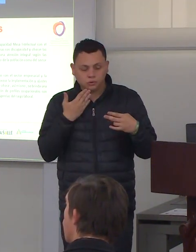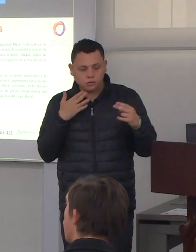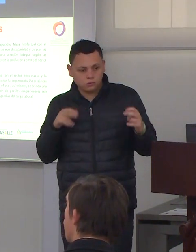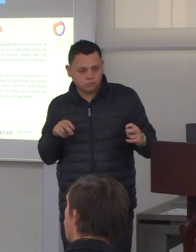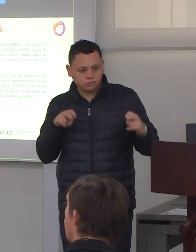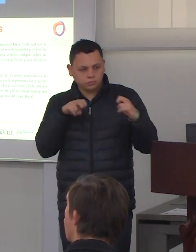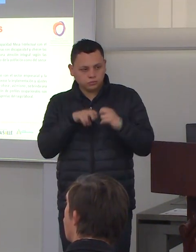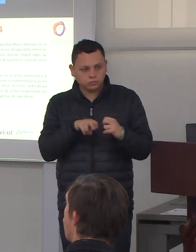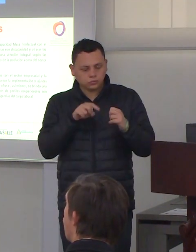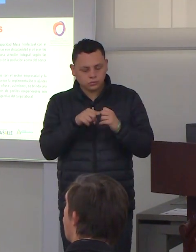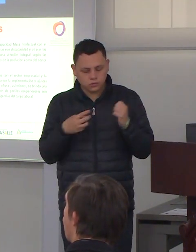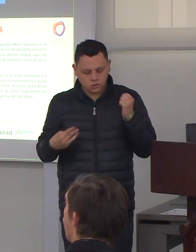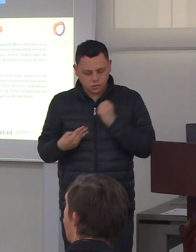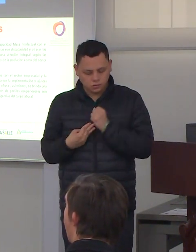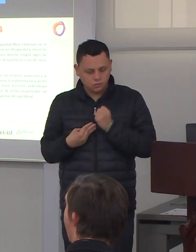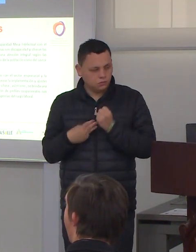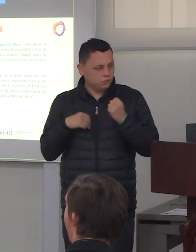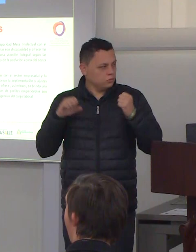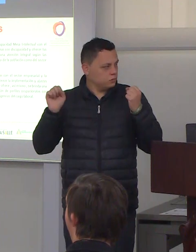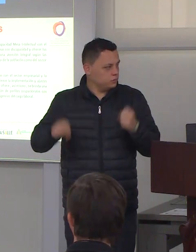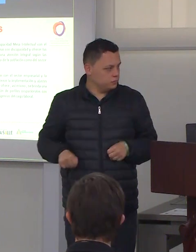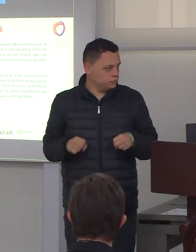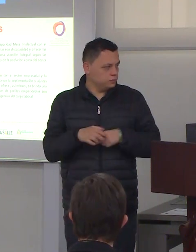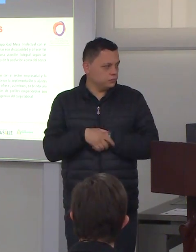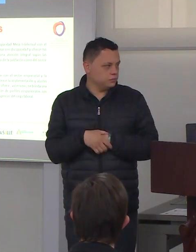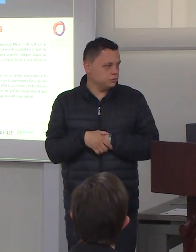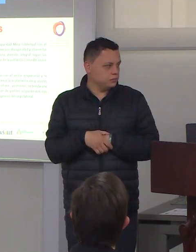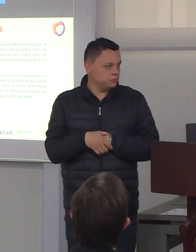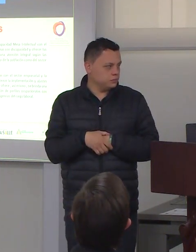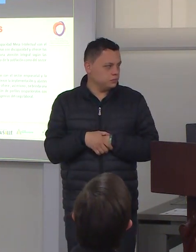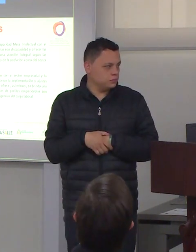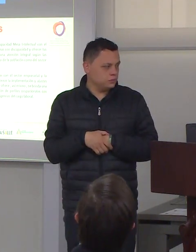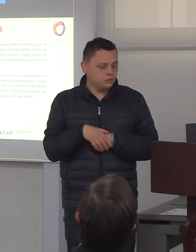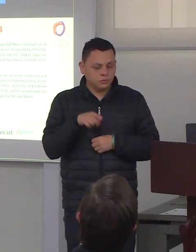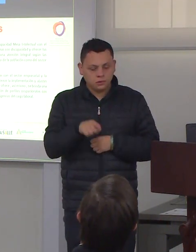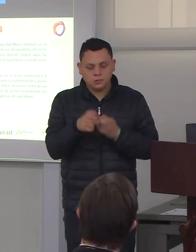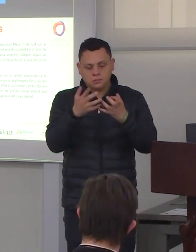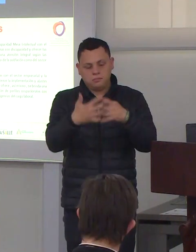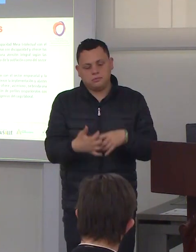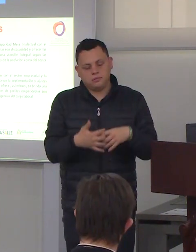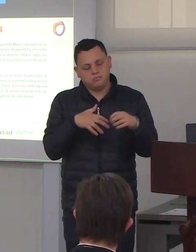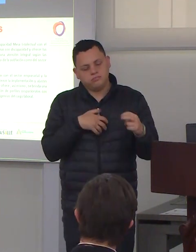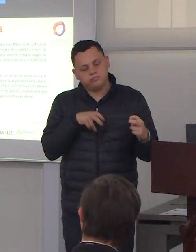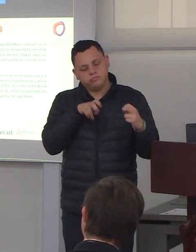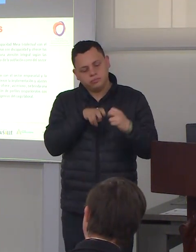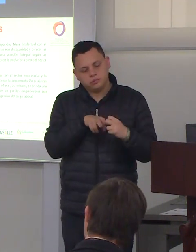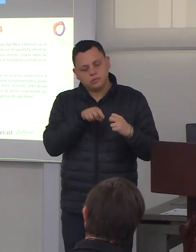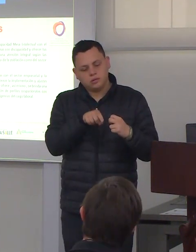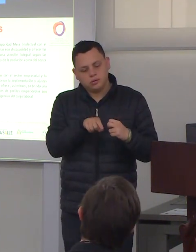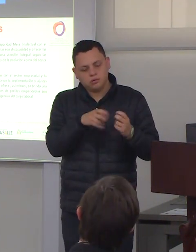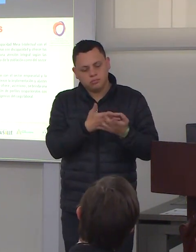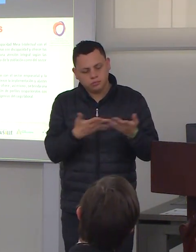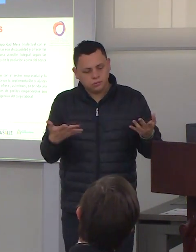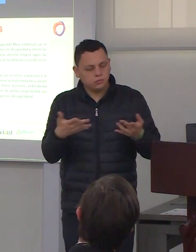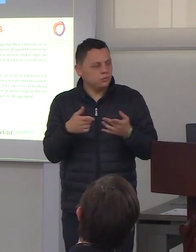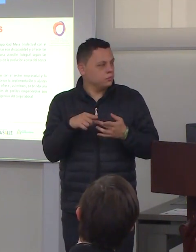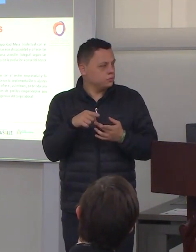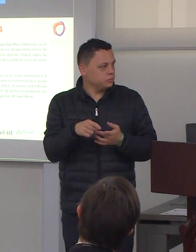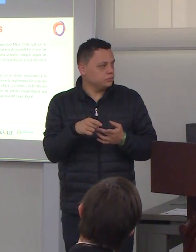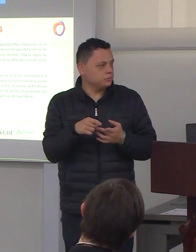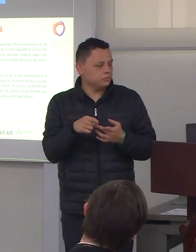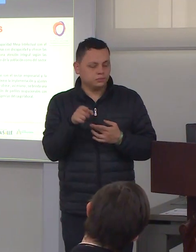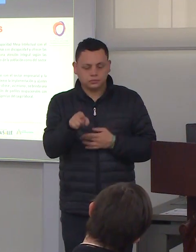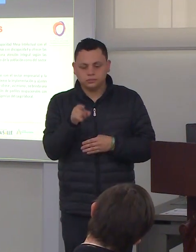identificar desde el SENA, nosotros podemos conocer y sentarnos con el empresario, entonces sabemos la salida ocupacional. Las